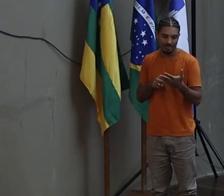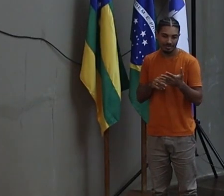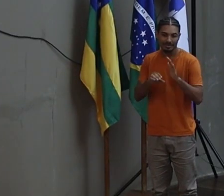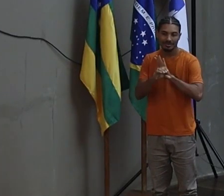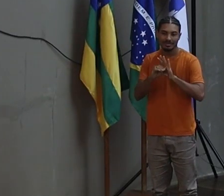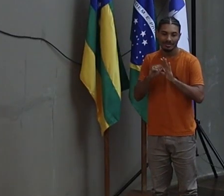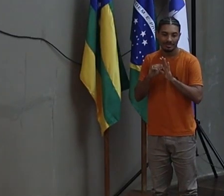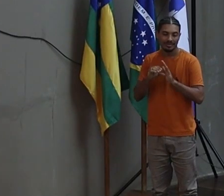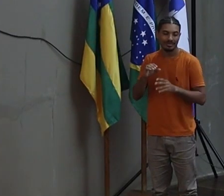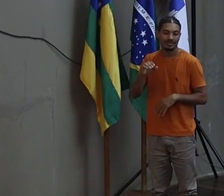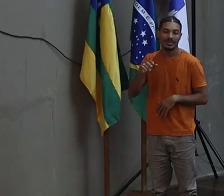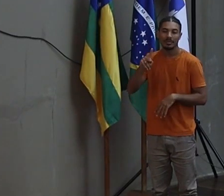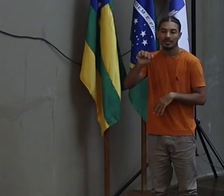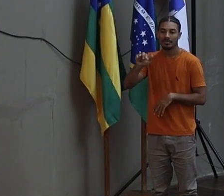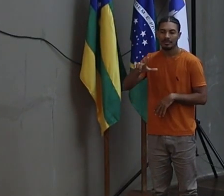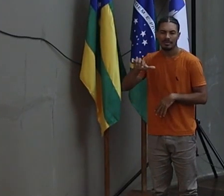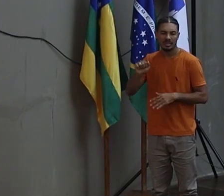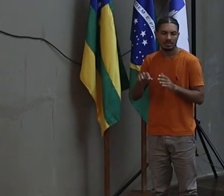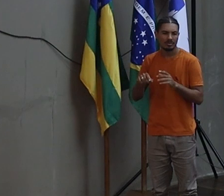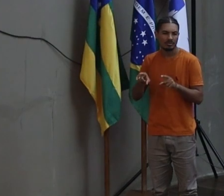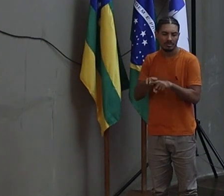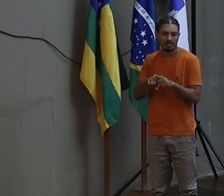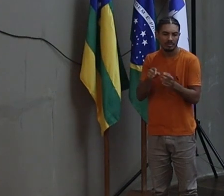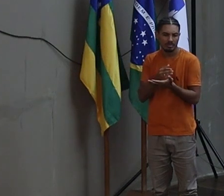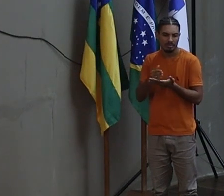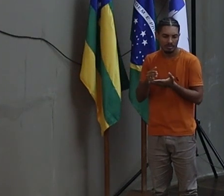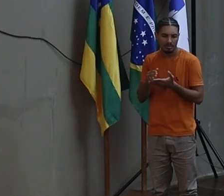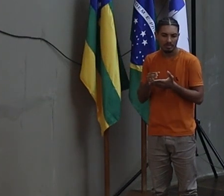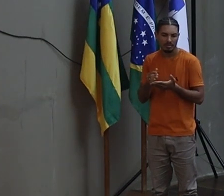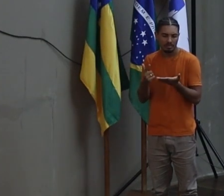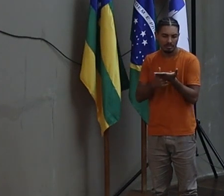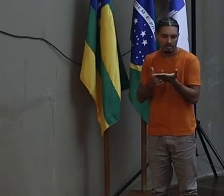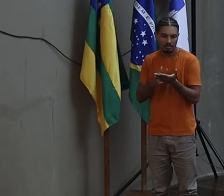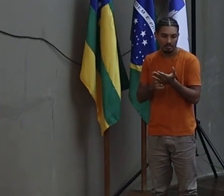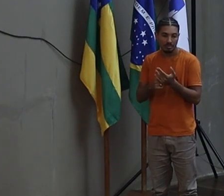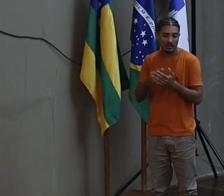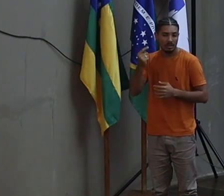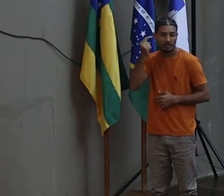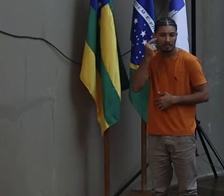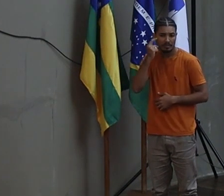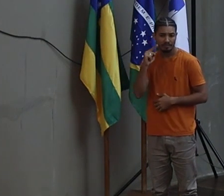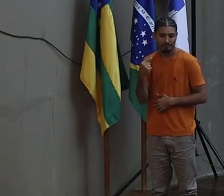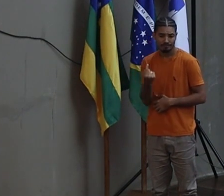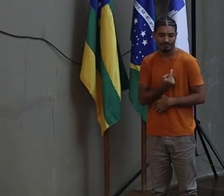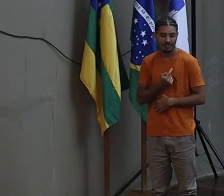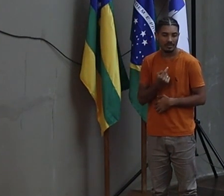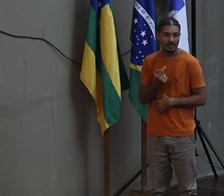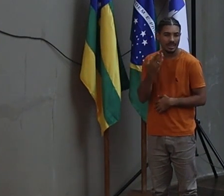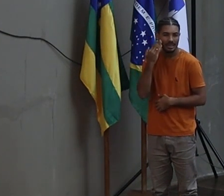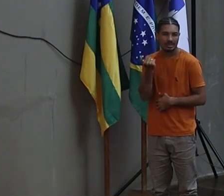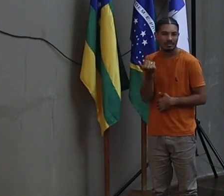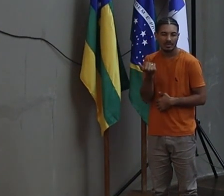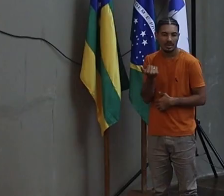do Luiz Paulo, né, e acho que isso também está no prefácio do Raja, essa ideia de que a gente sabe que não é